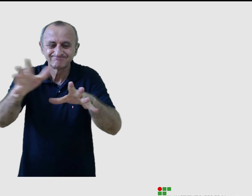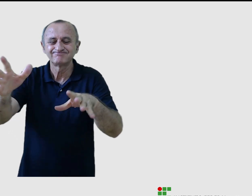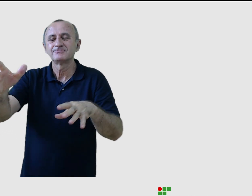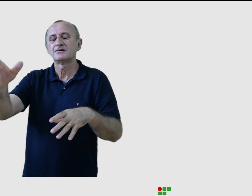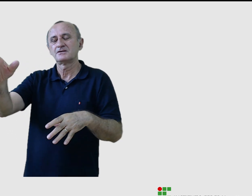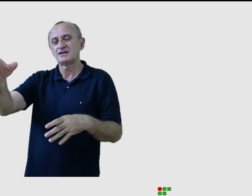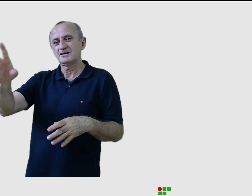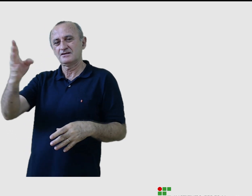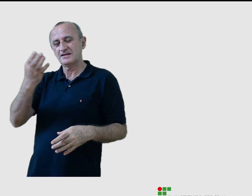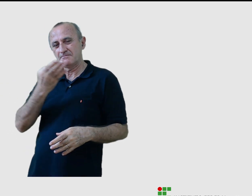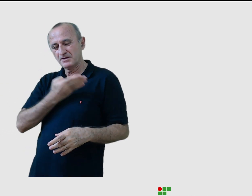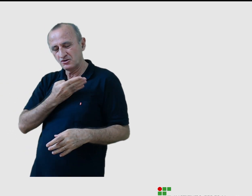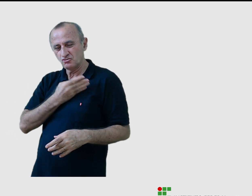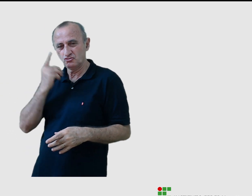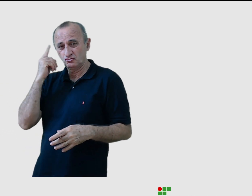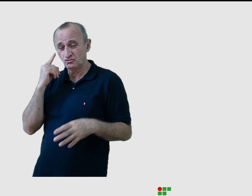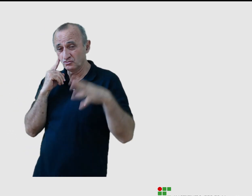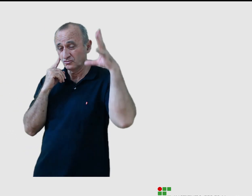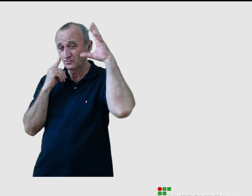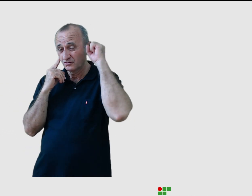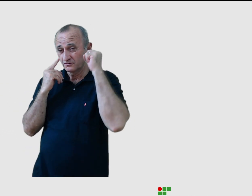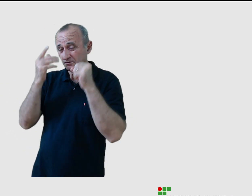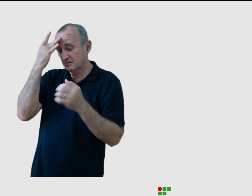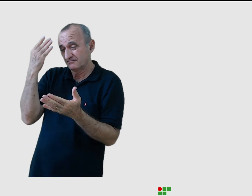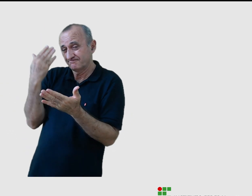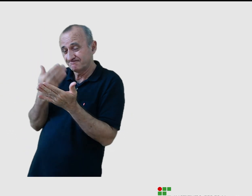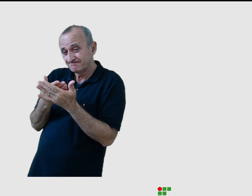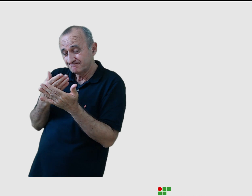nosso conteúdo, se inscreva no canal,